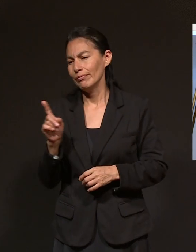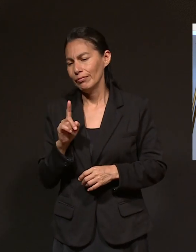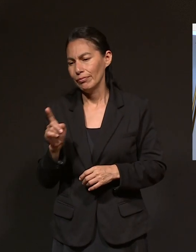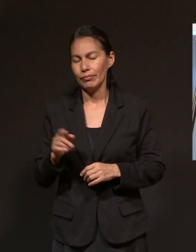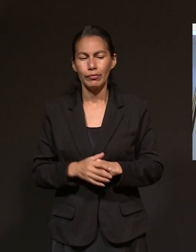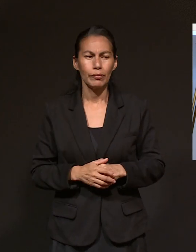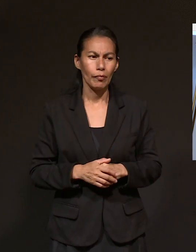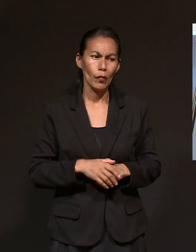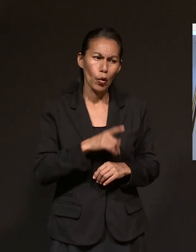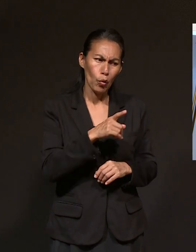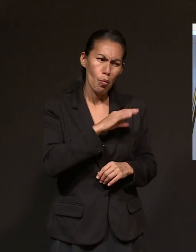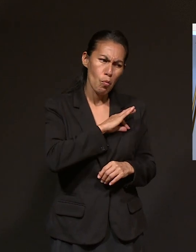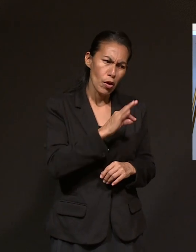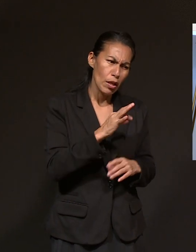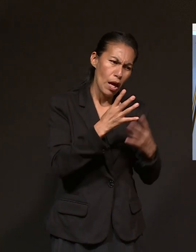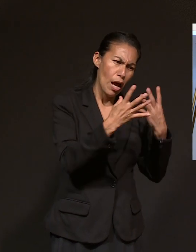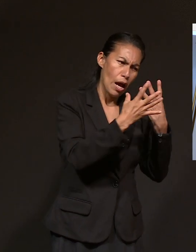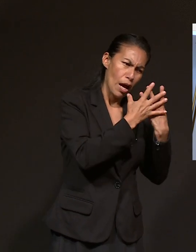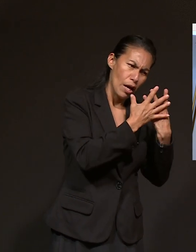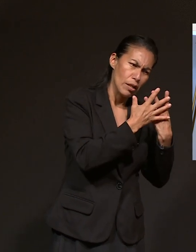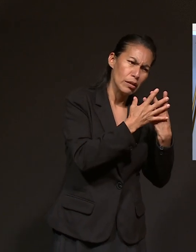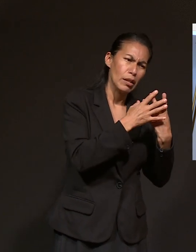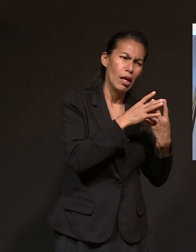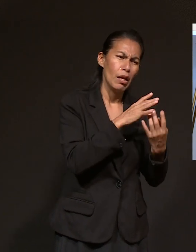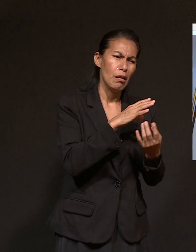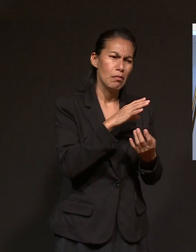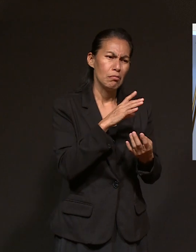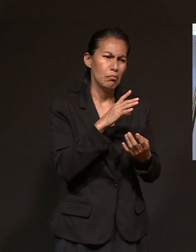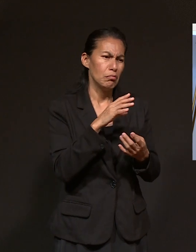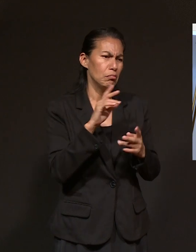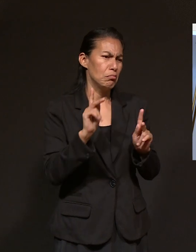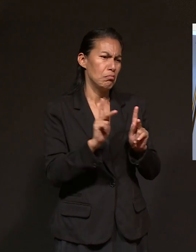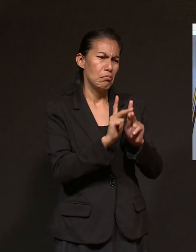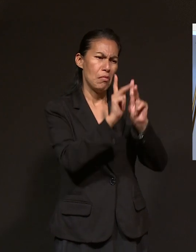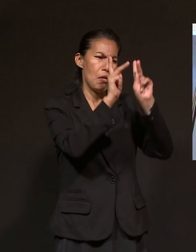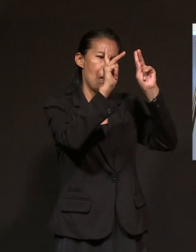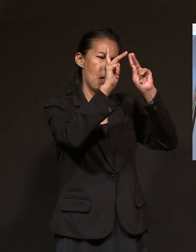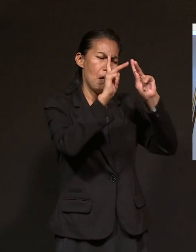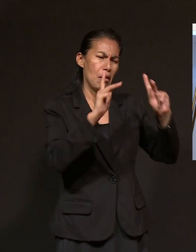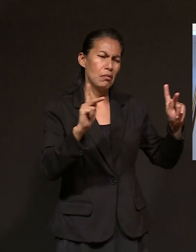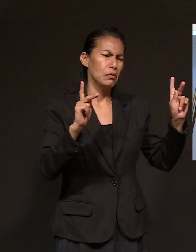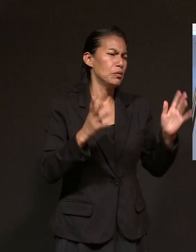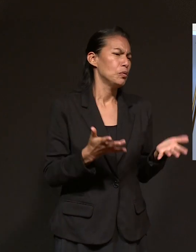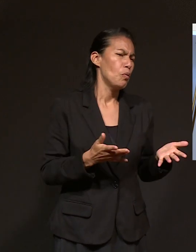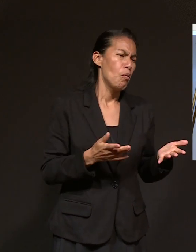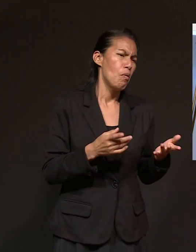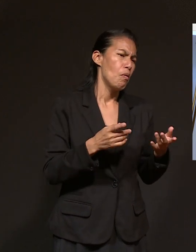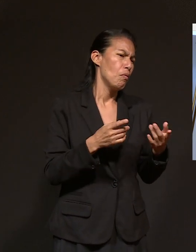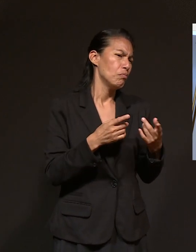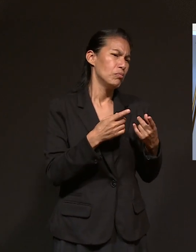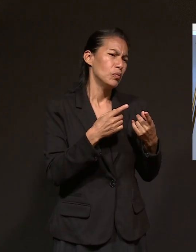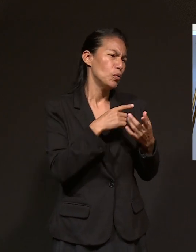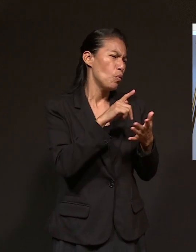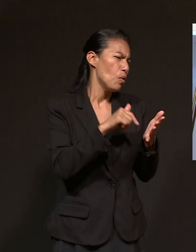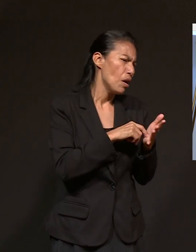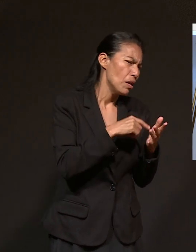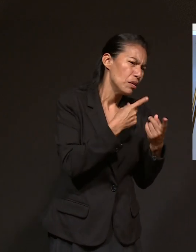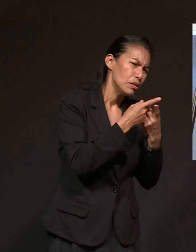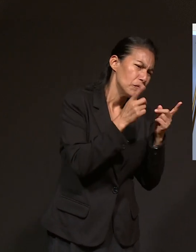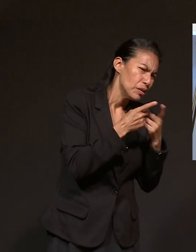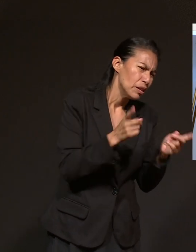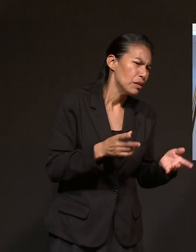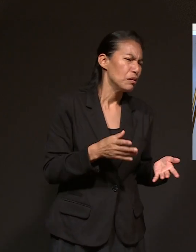sin un quinto, puedes estar en un palacio, puedes estar en